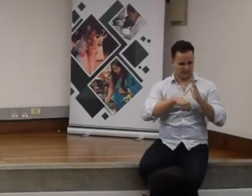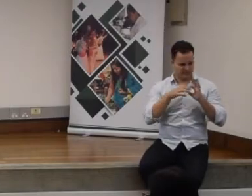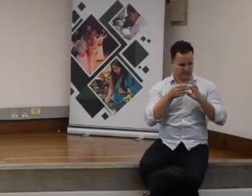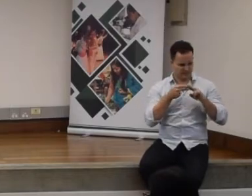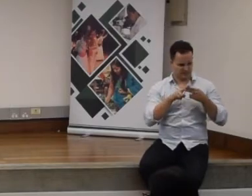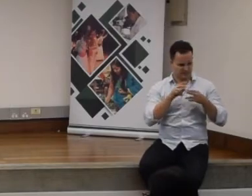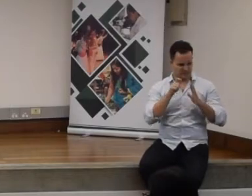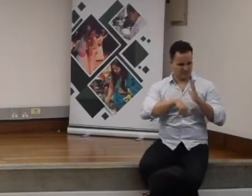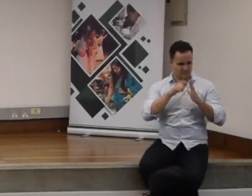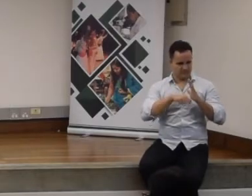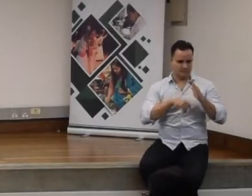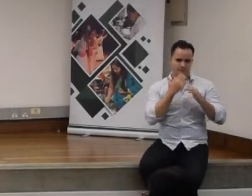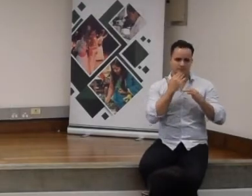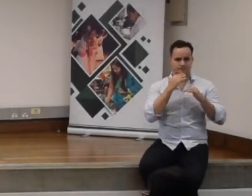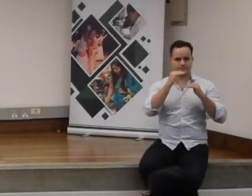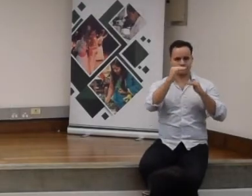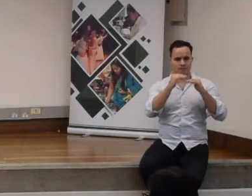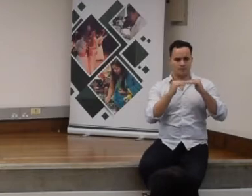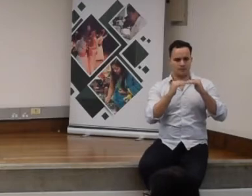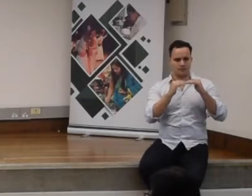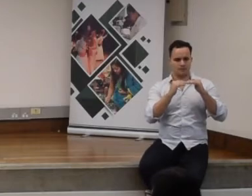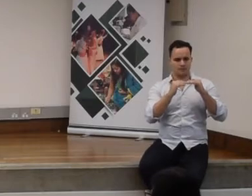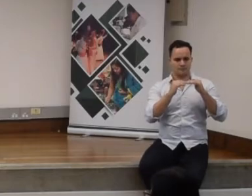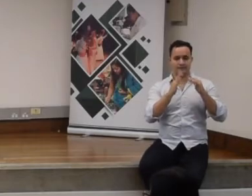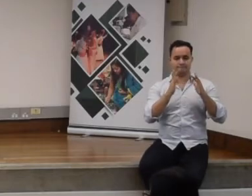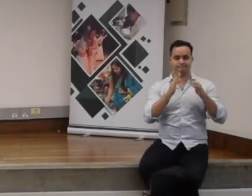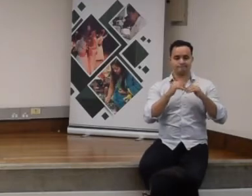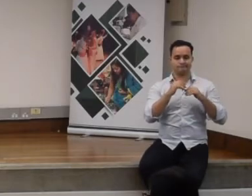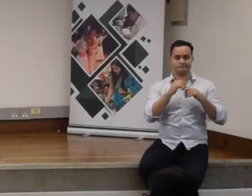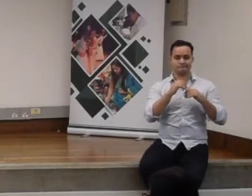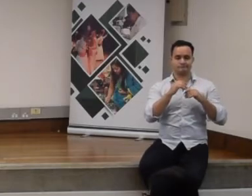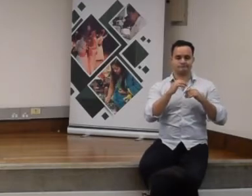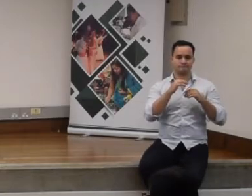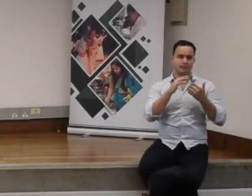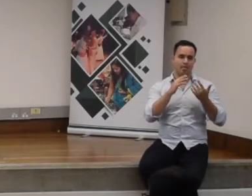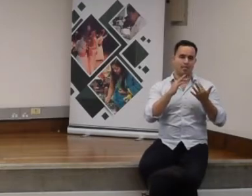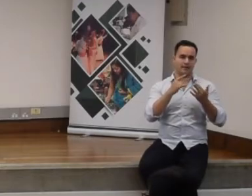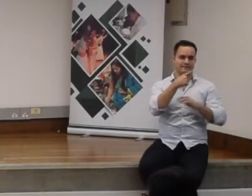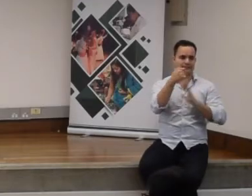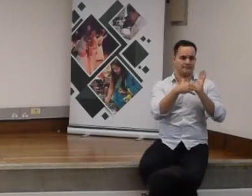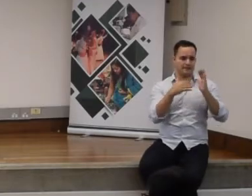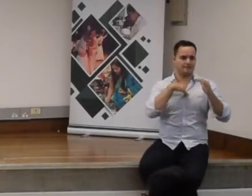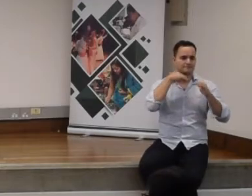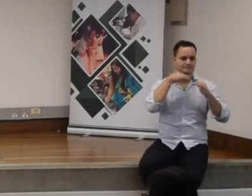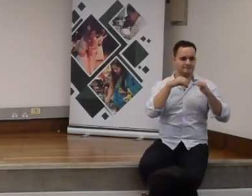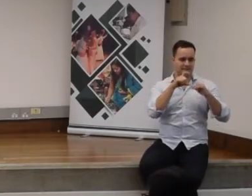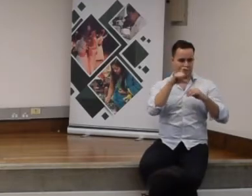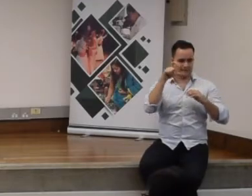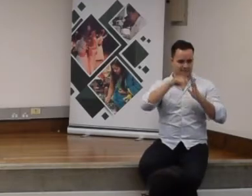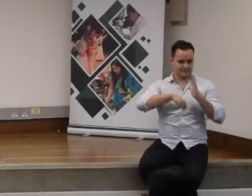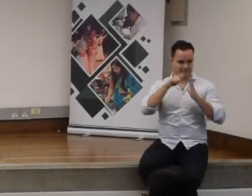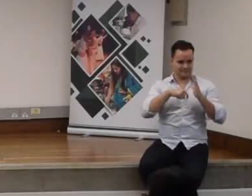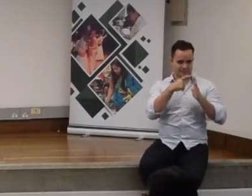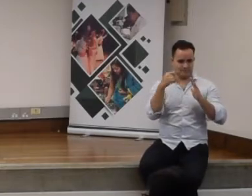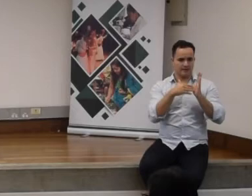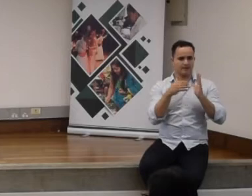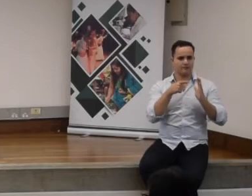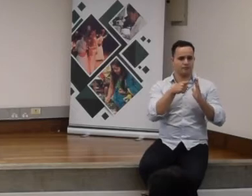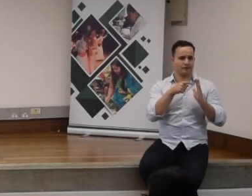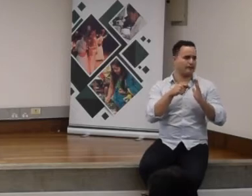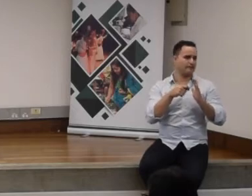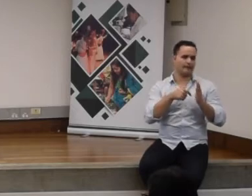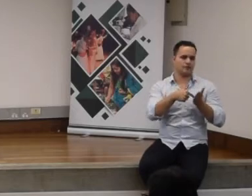de infraestructura, todas las propuestas de educación virtual, los proyectos de extensión, los proyectos